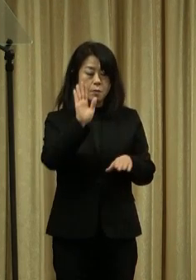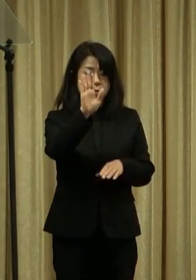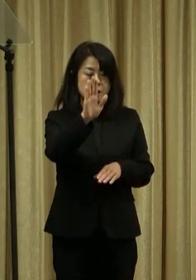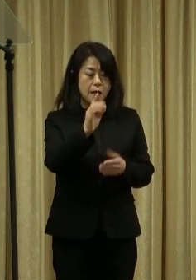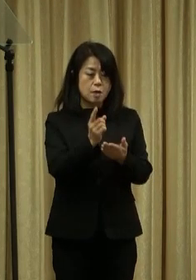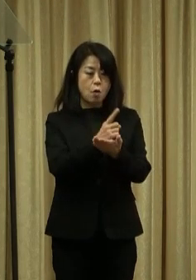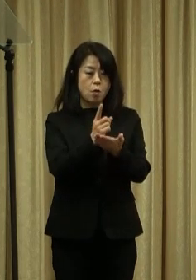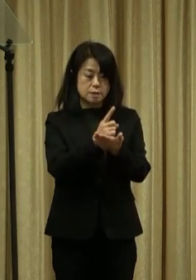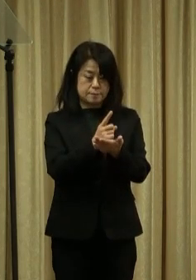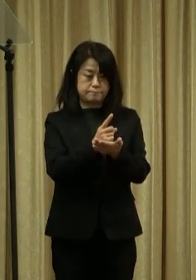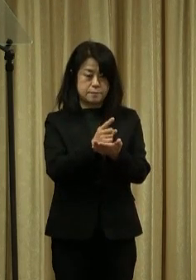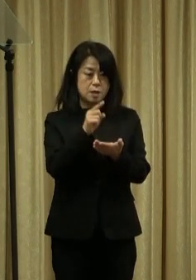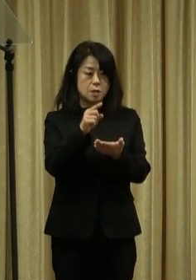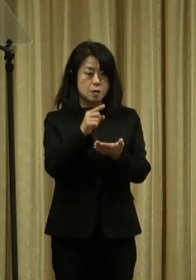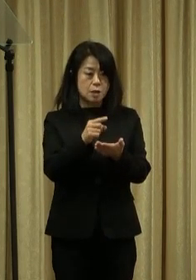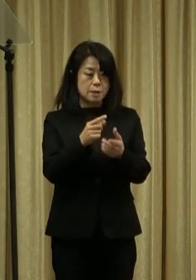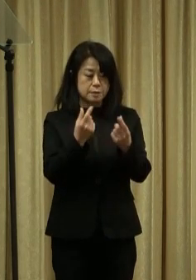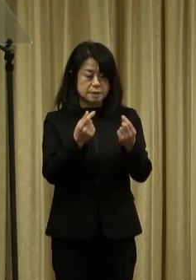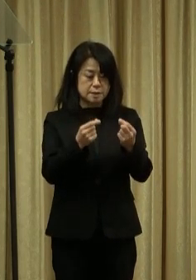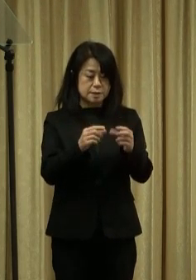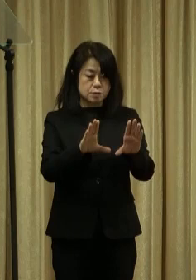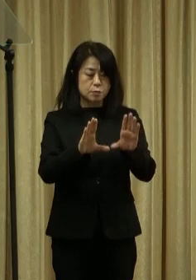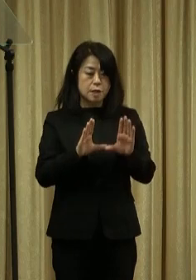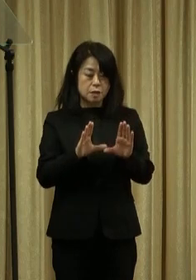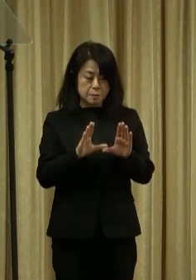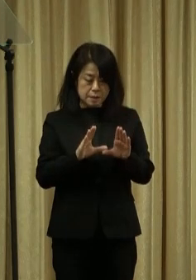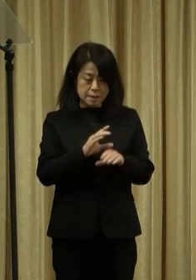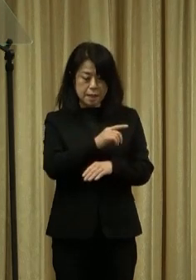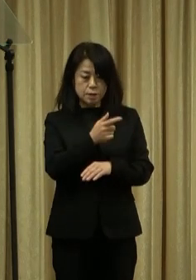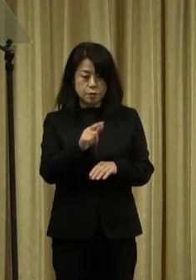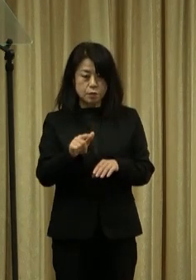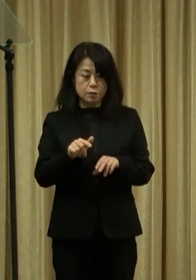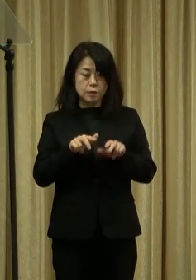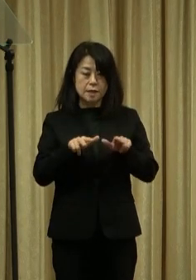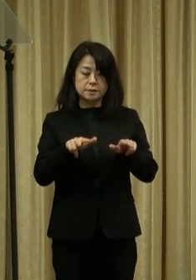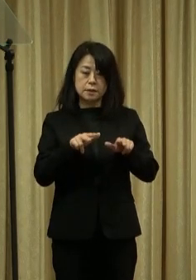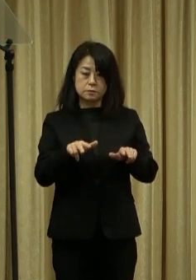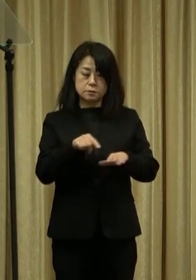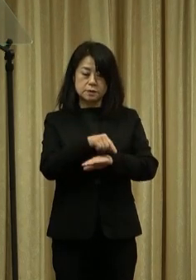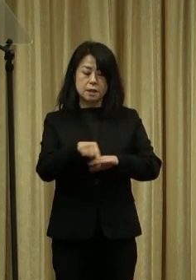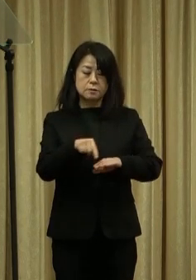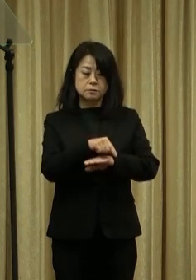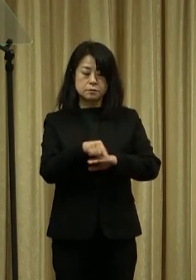と受け止めて、さまざまな施策を、と言い出したら、さっきもいくつか言いましたが、